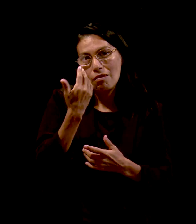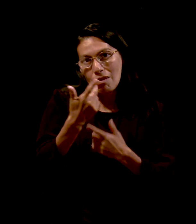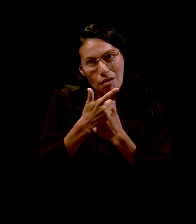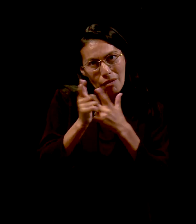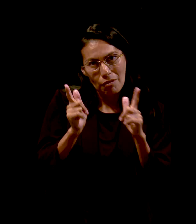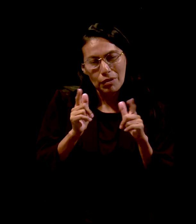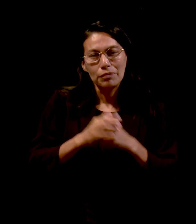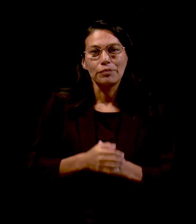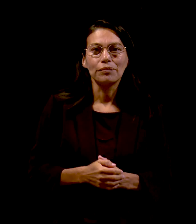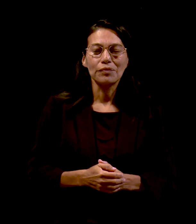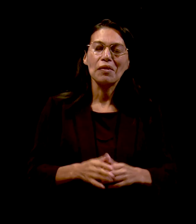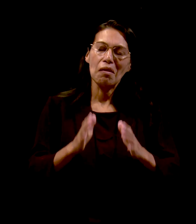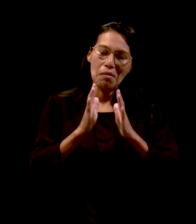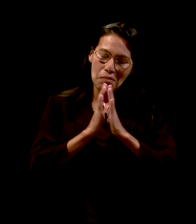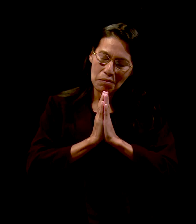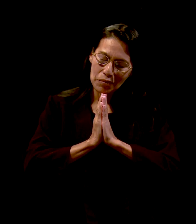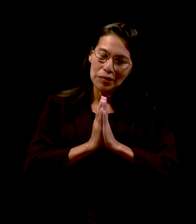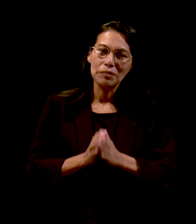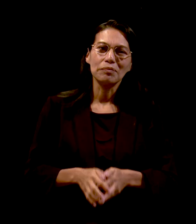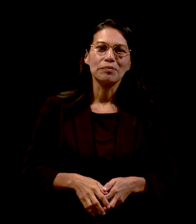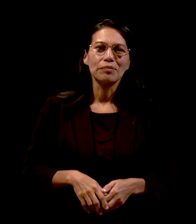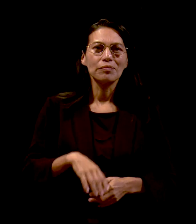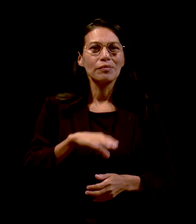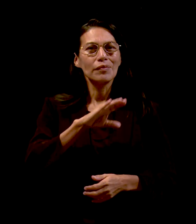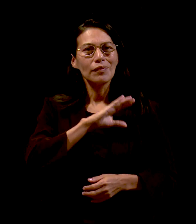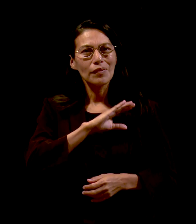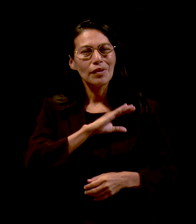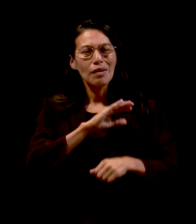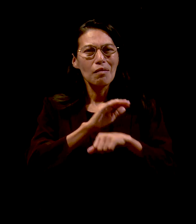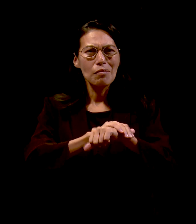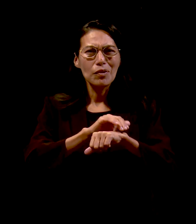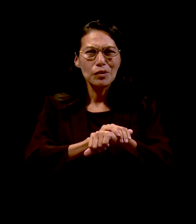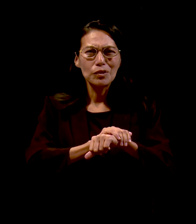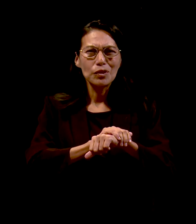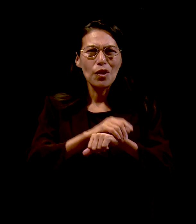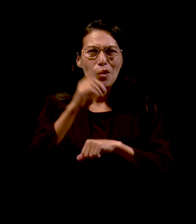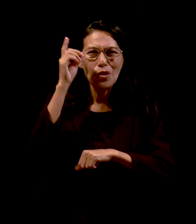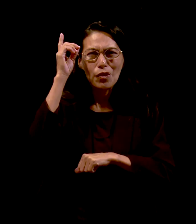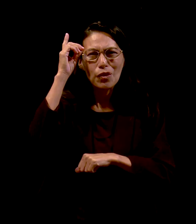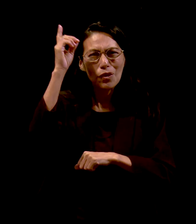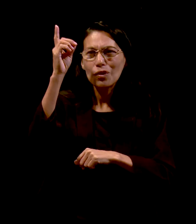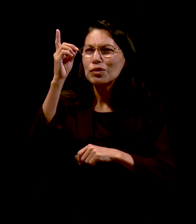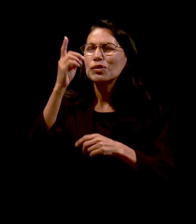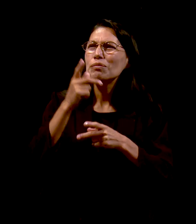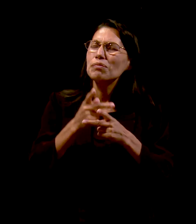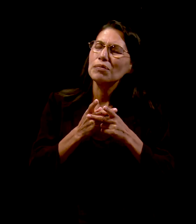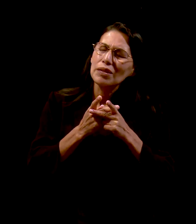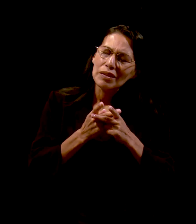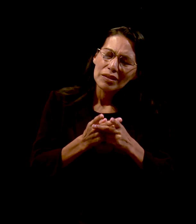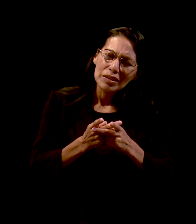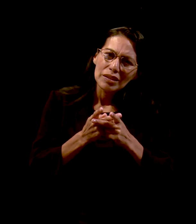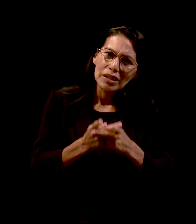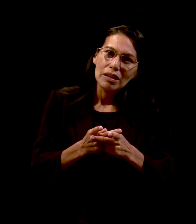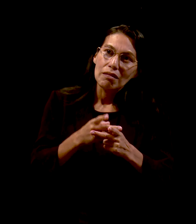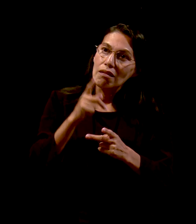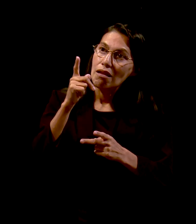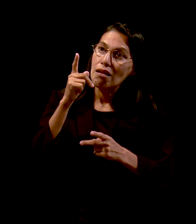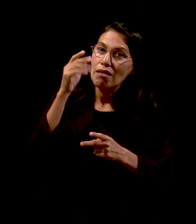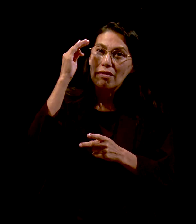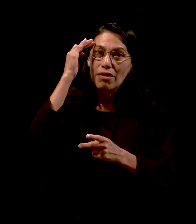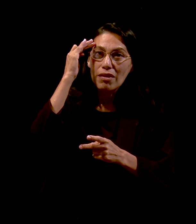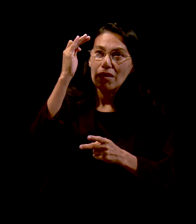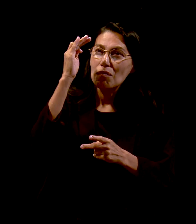dios es paciente y tiene su tiempo pero las cosas que hace dios son